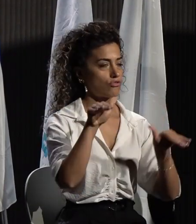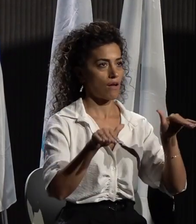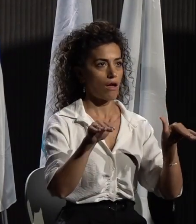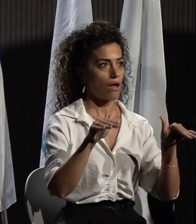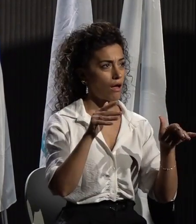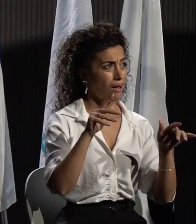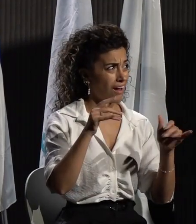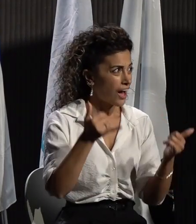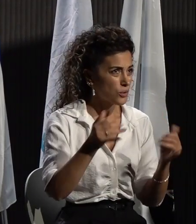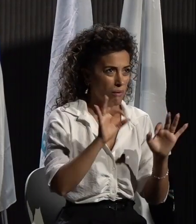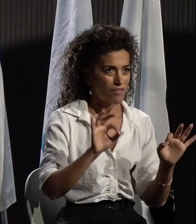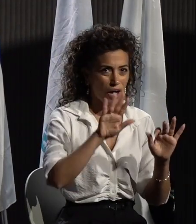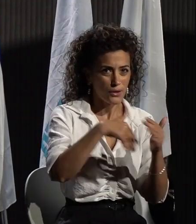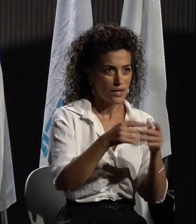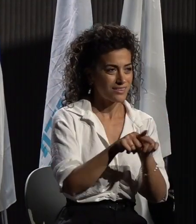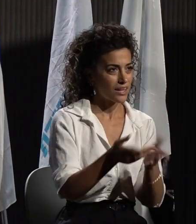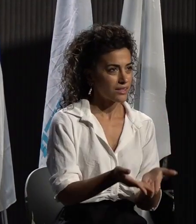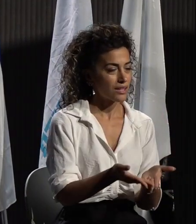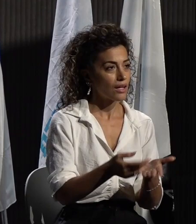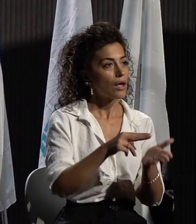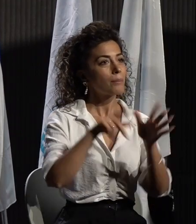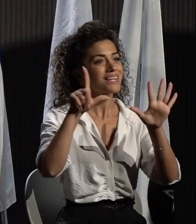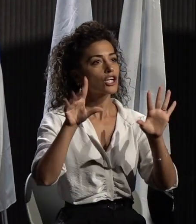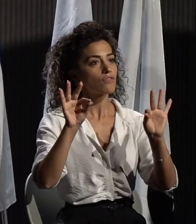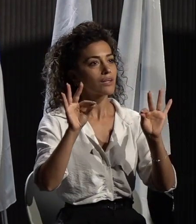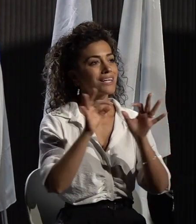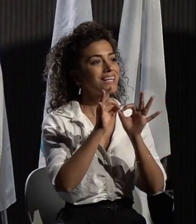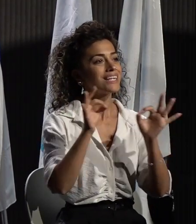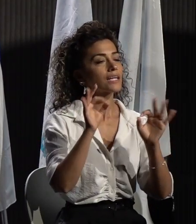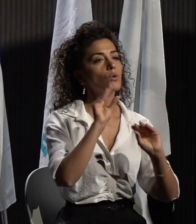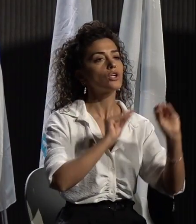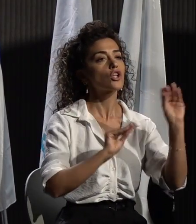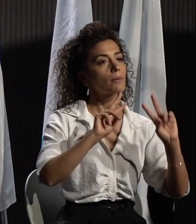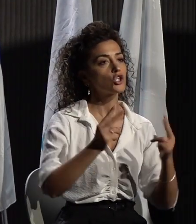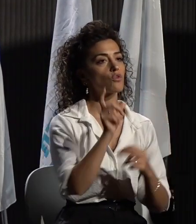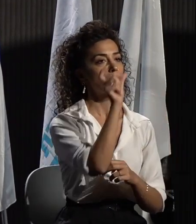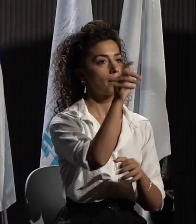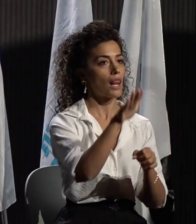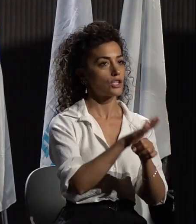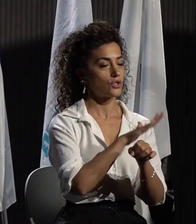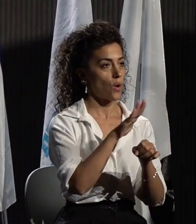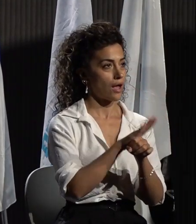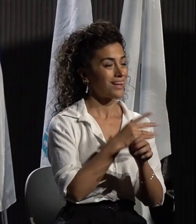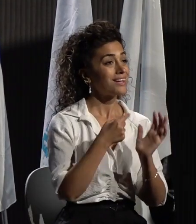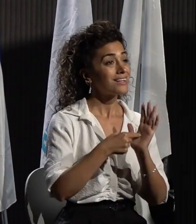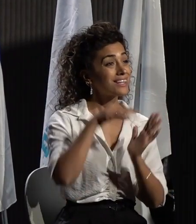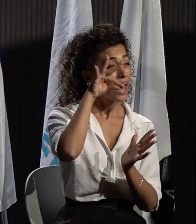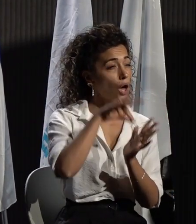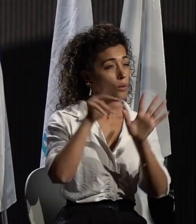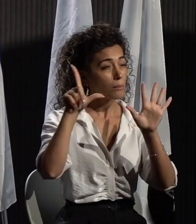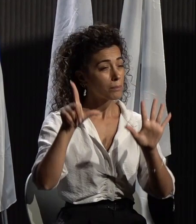כזו. בשבעה באוקטובר עצמו החל רצף של שימוש במילה שואה, כי האירועים העלו